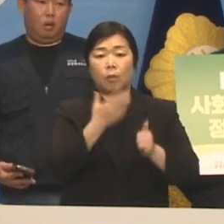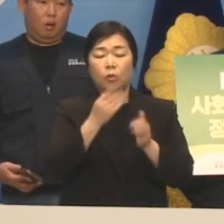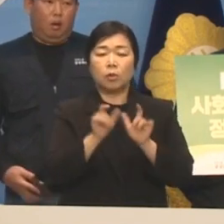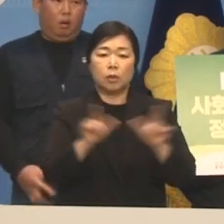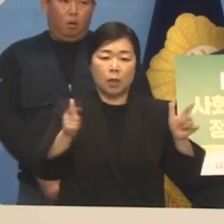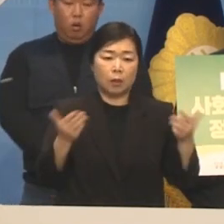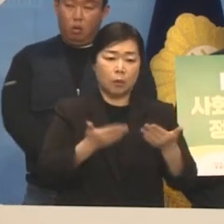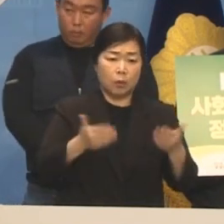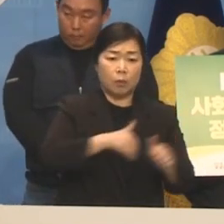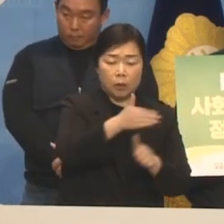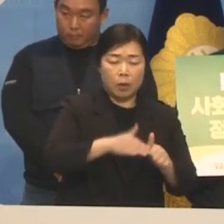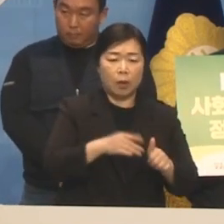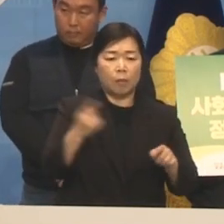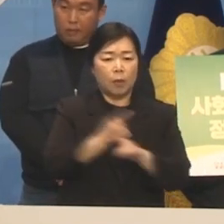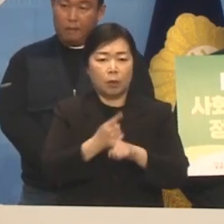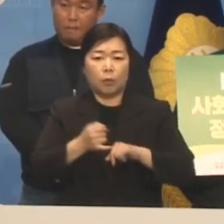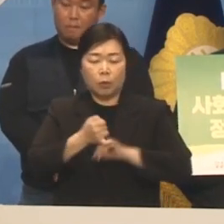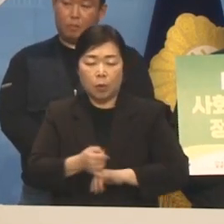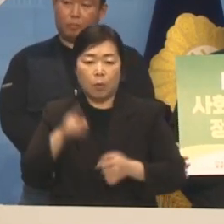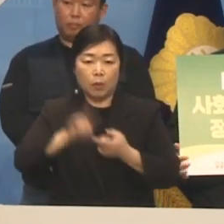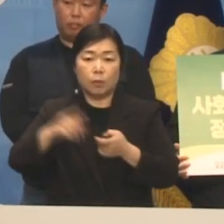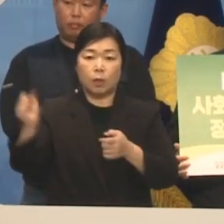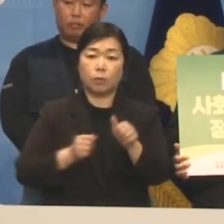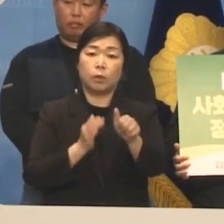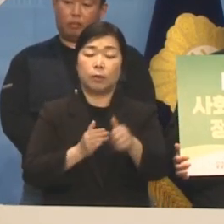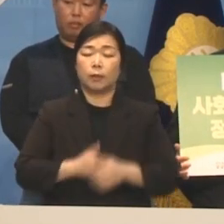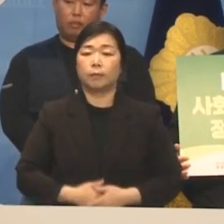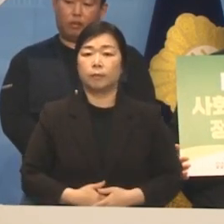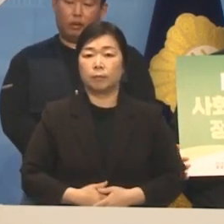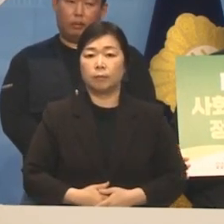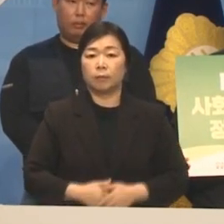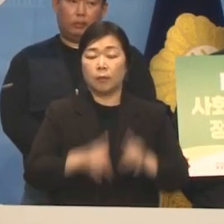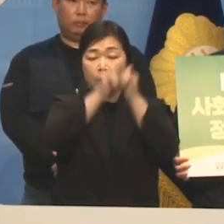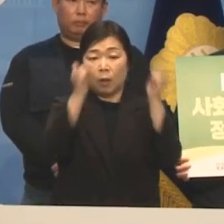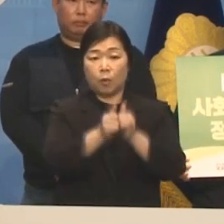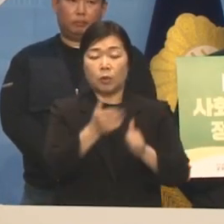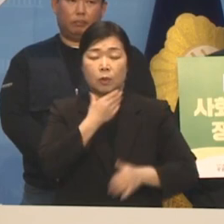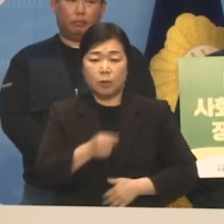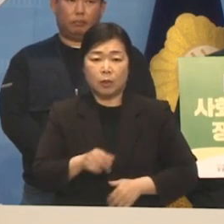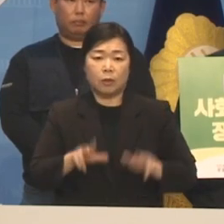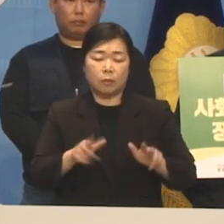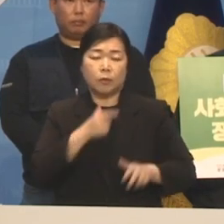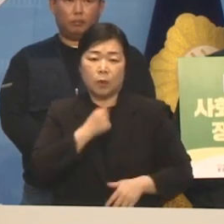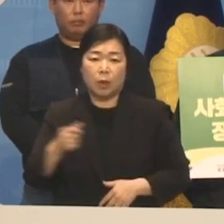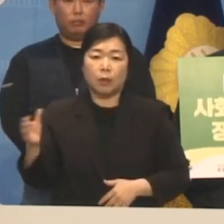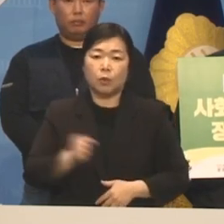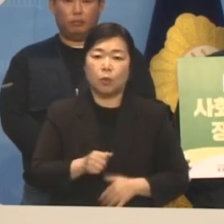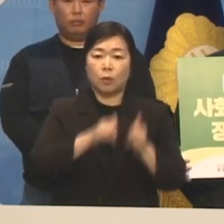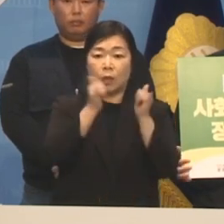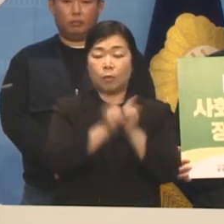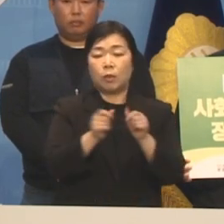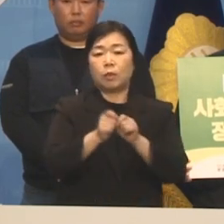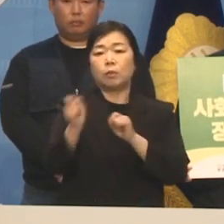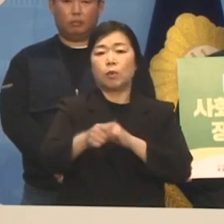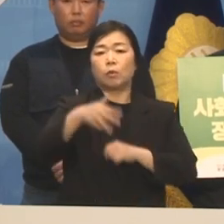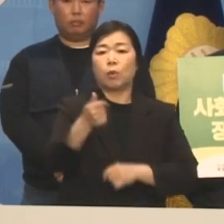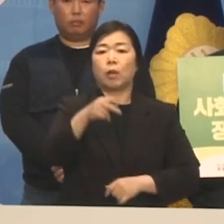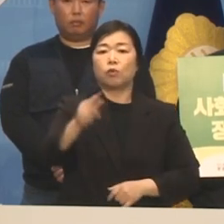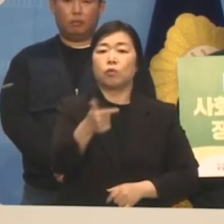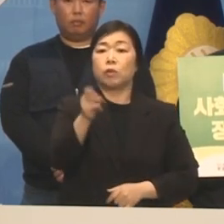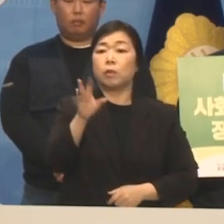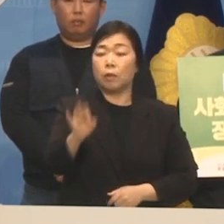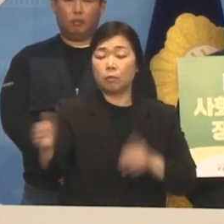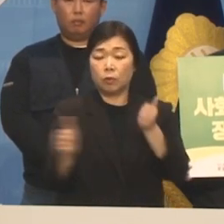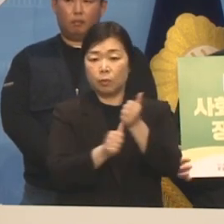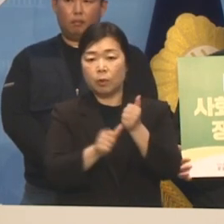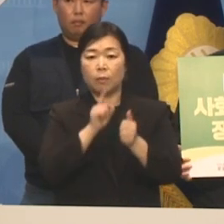수 있도록 관심 가져주시면 감사하겠습니다. 그래서 사회복지 현장의 요구를 갖고 공공운수노조 사회복지지부 최준영